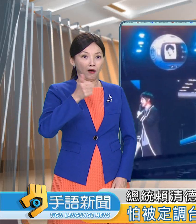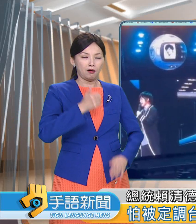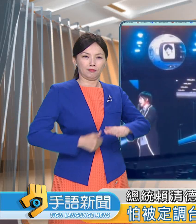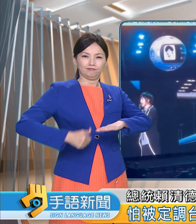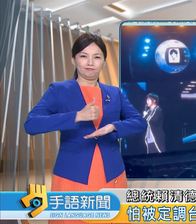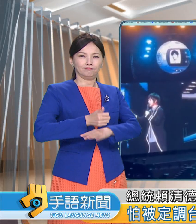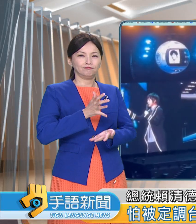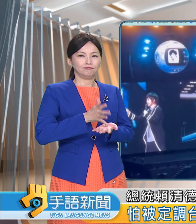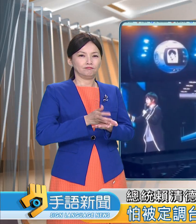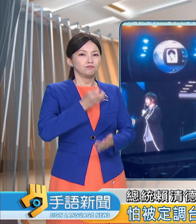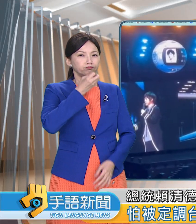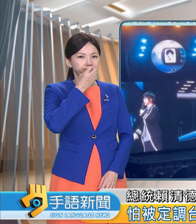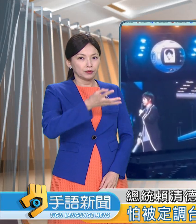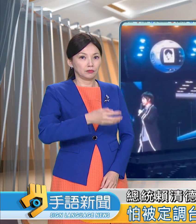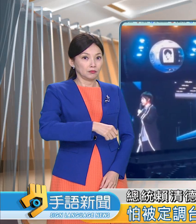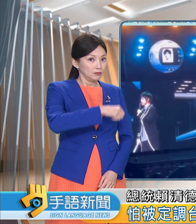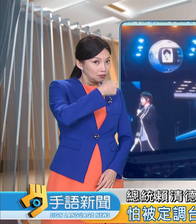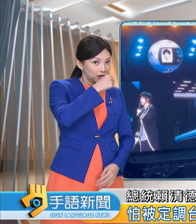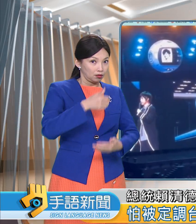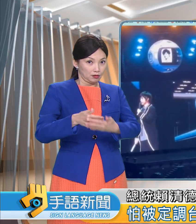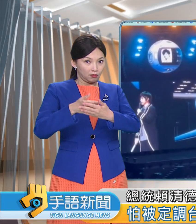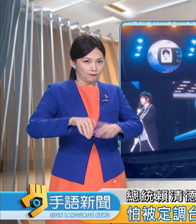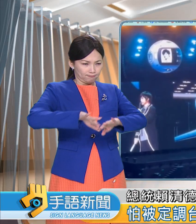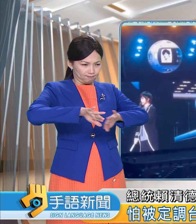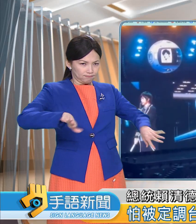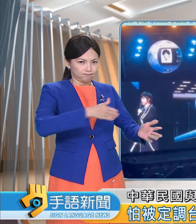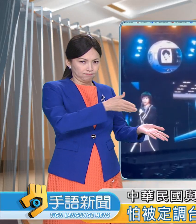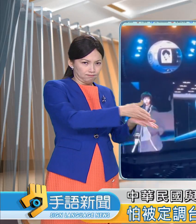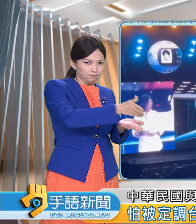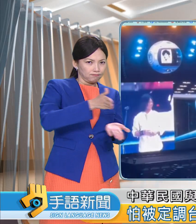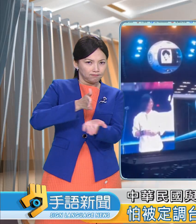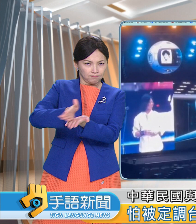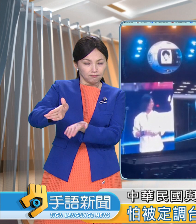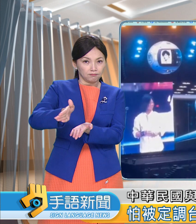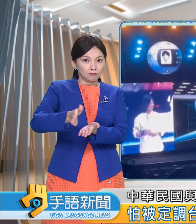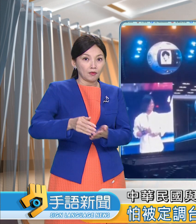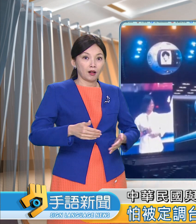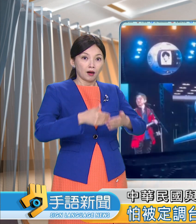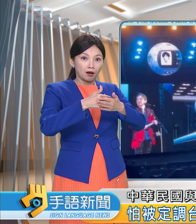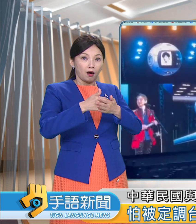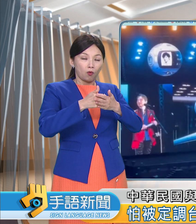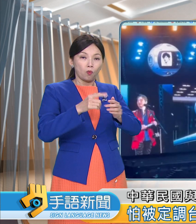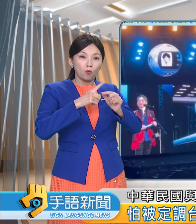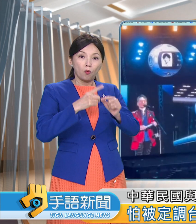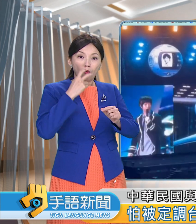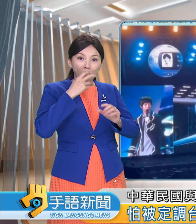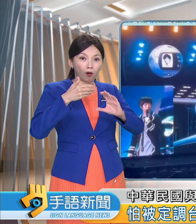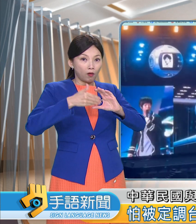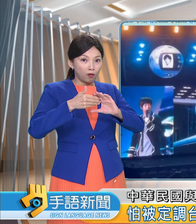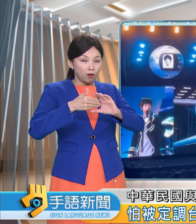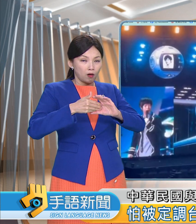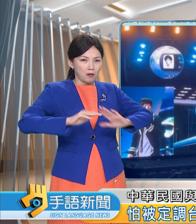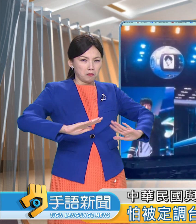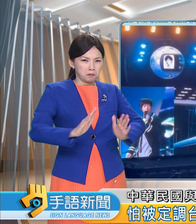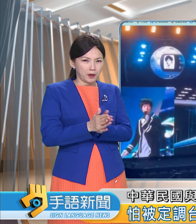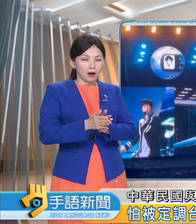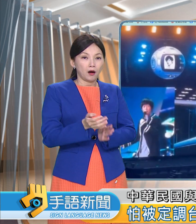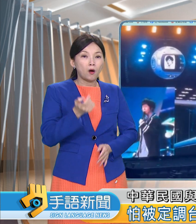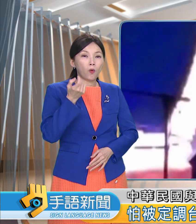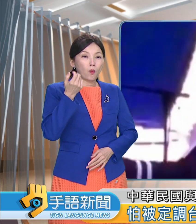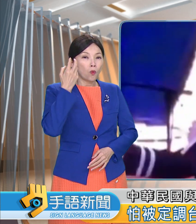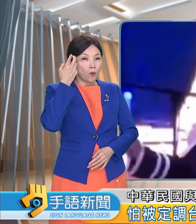总统赖清德在就任演说中表示，中华民国与中华人民共和国互不隶